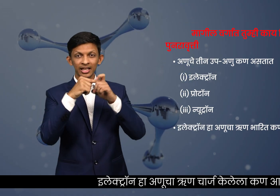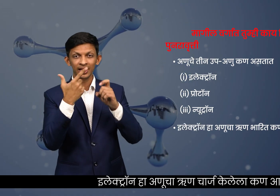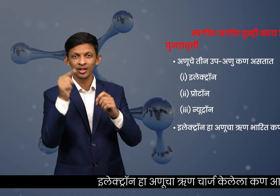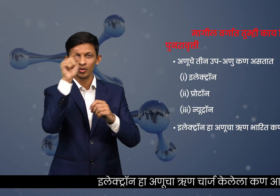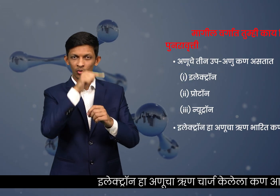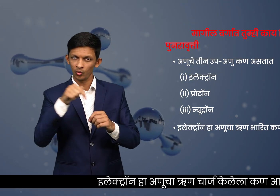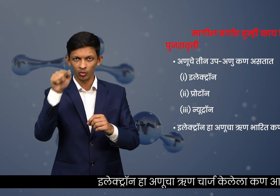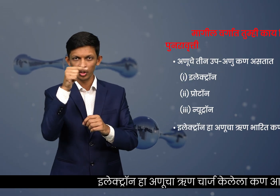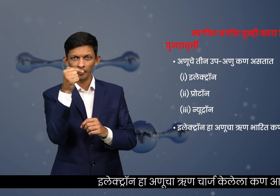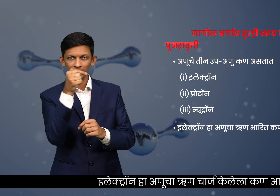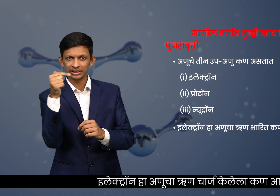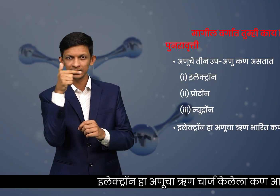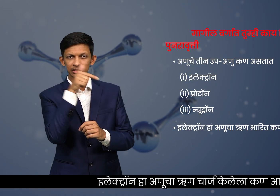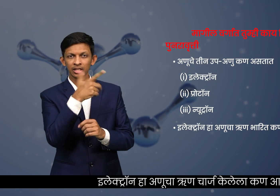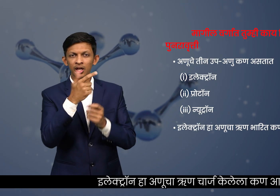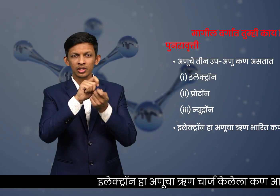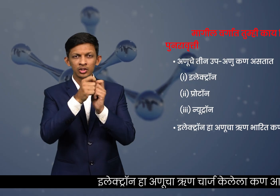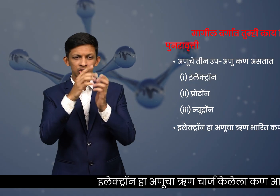इलेक्ट्रॉन हा अणूचा ऋण चार्ज केलेला कण आहे.